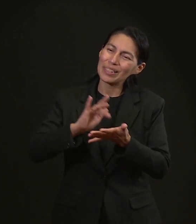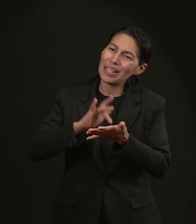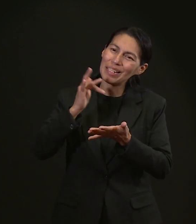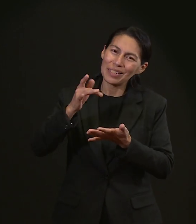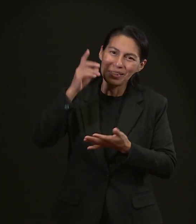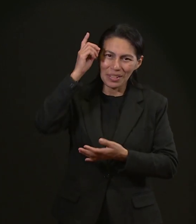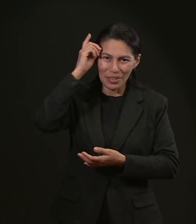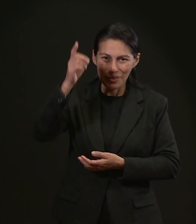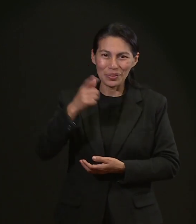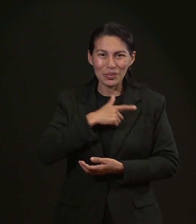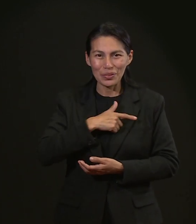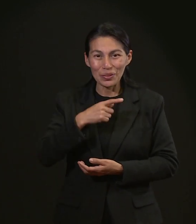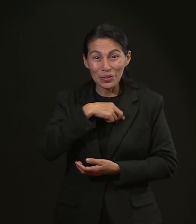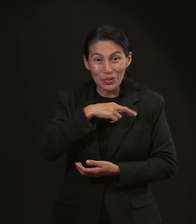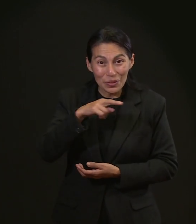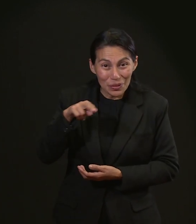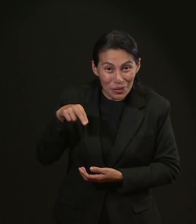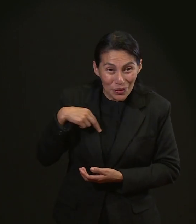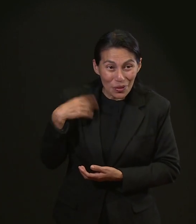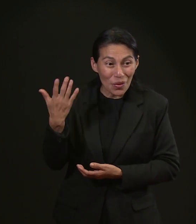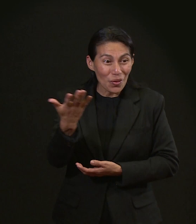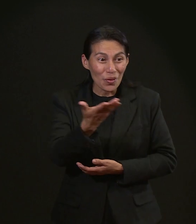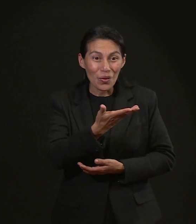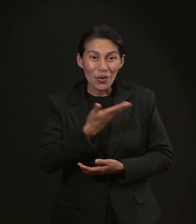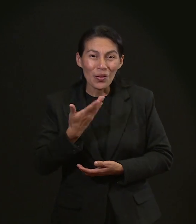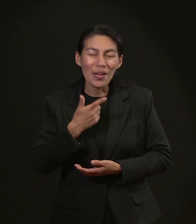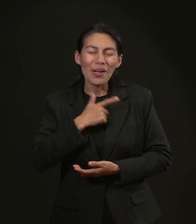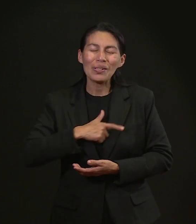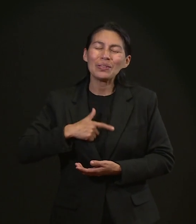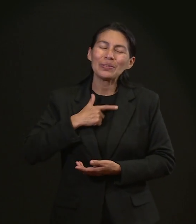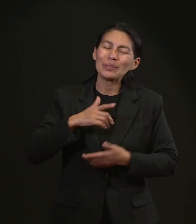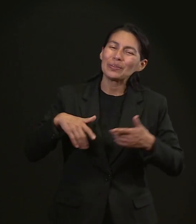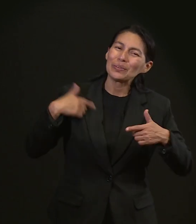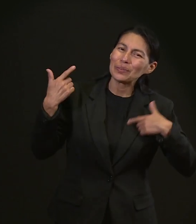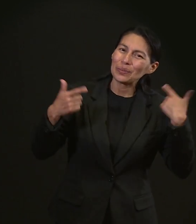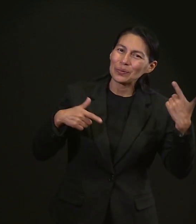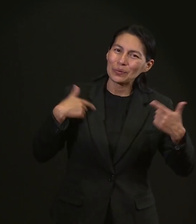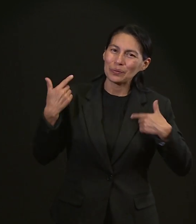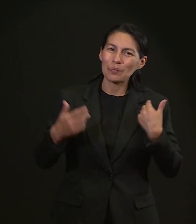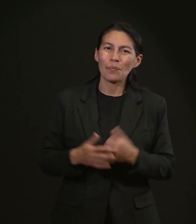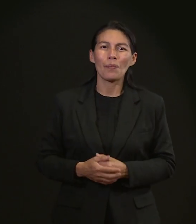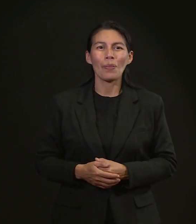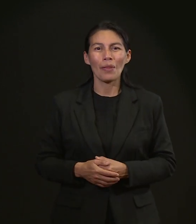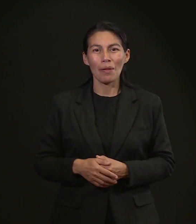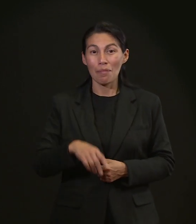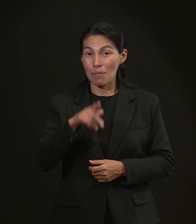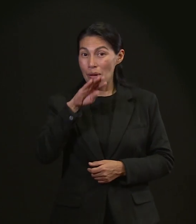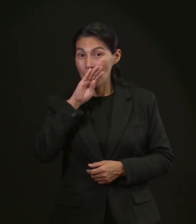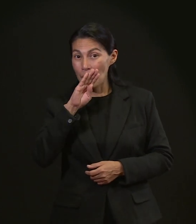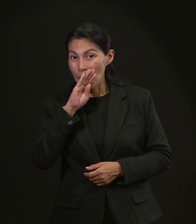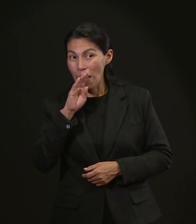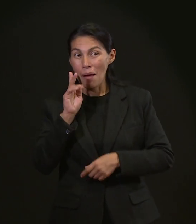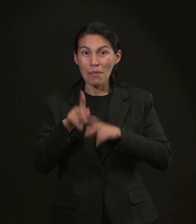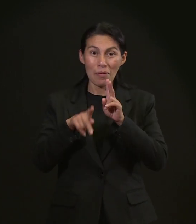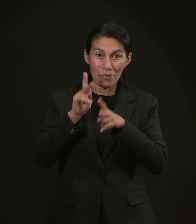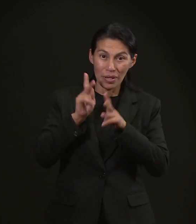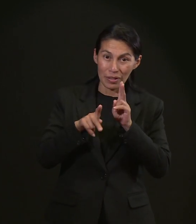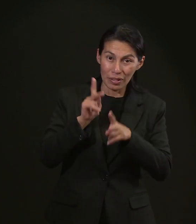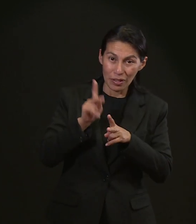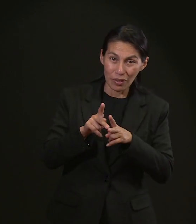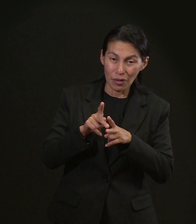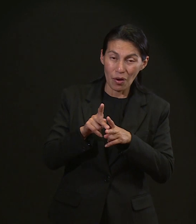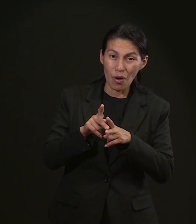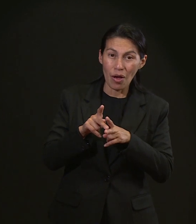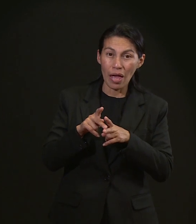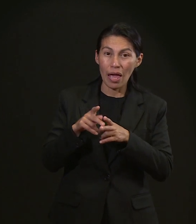amén nos gozamos contigo mar me comentó su mamá que esta semana le harán unos